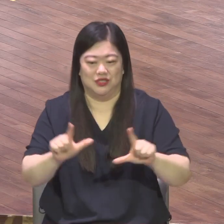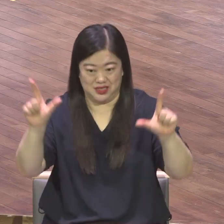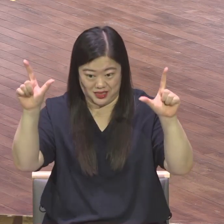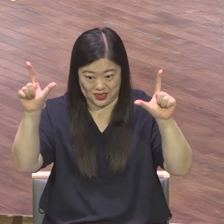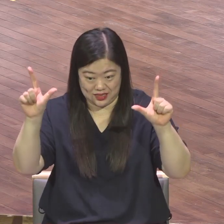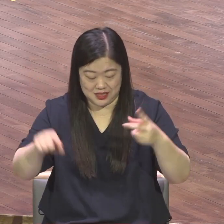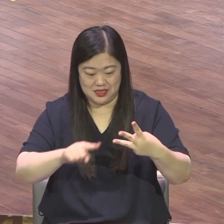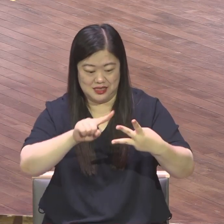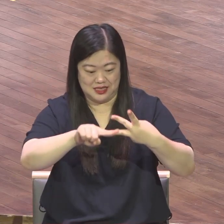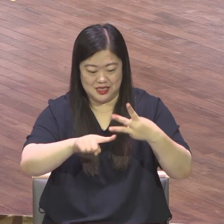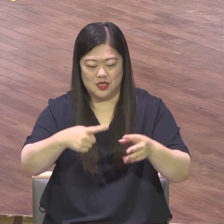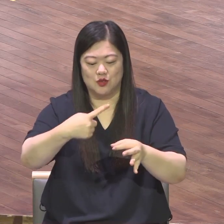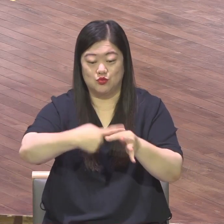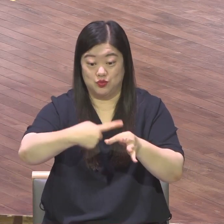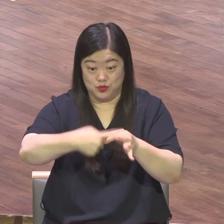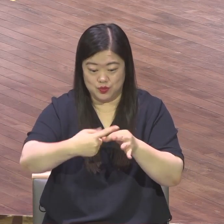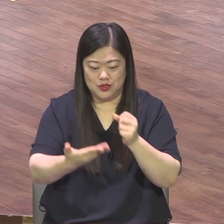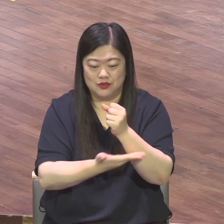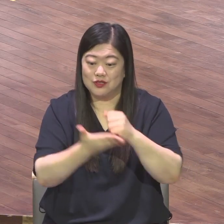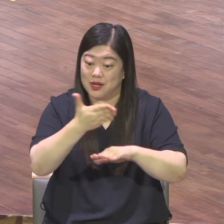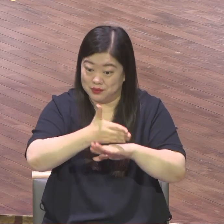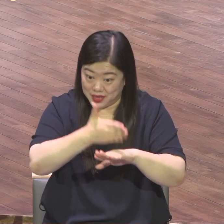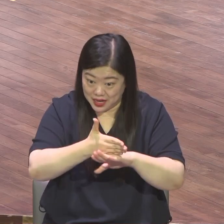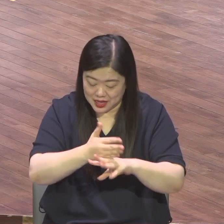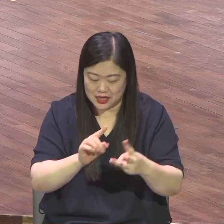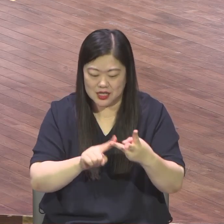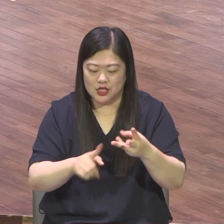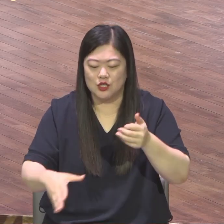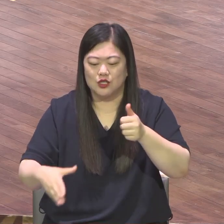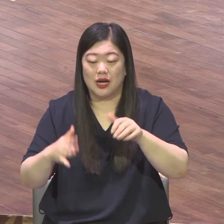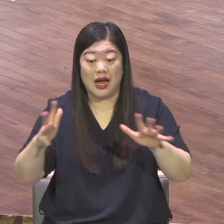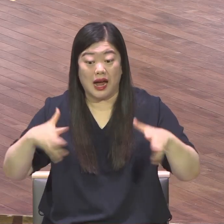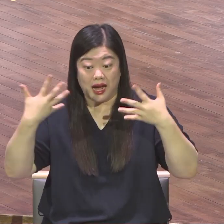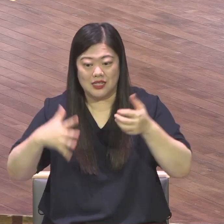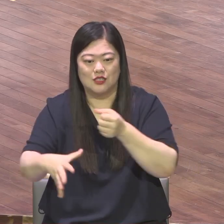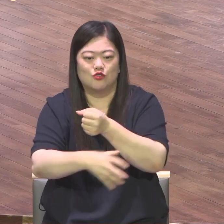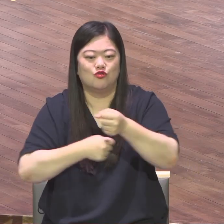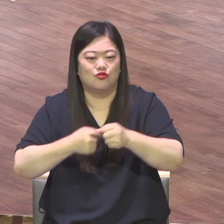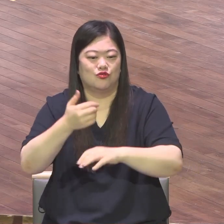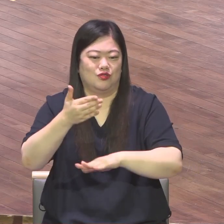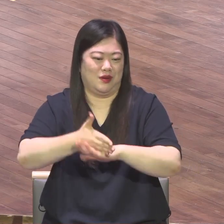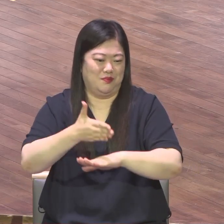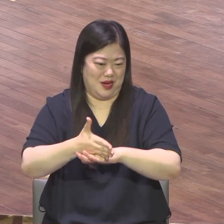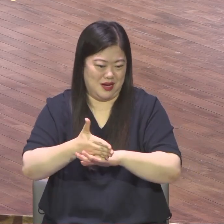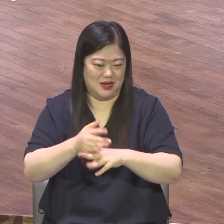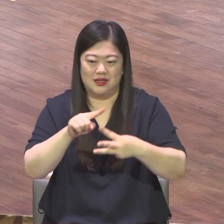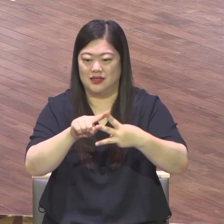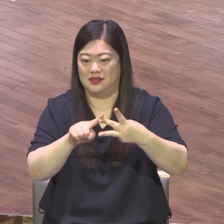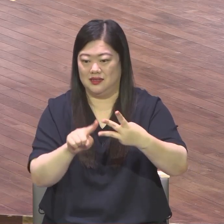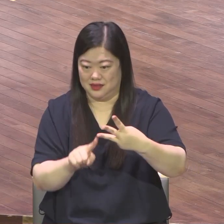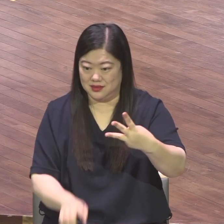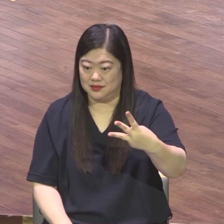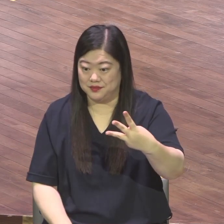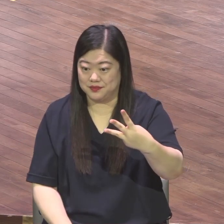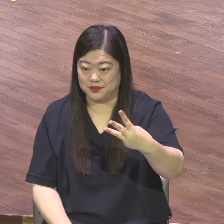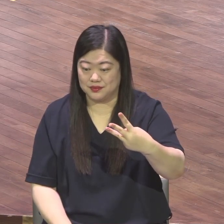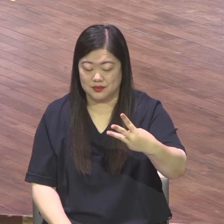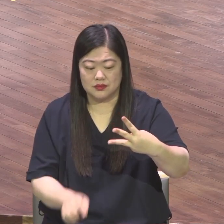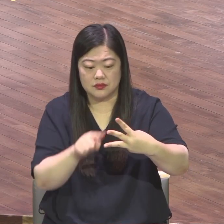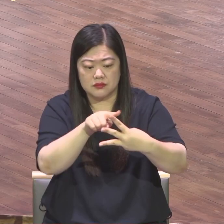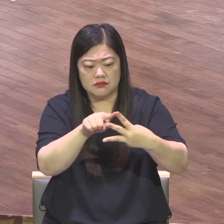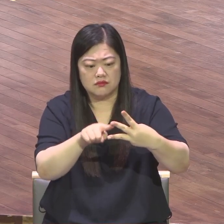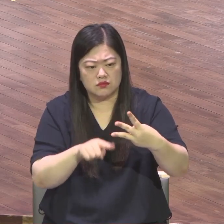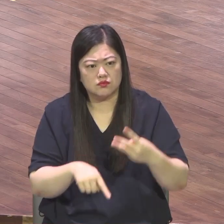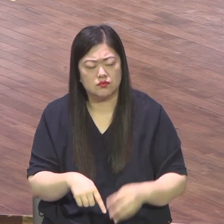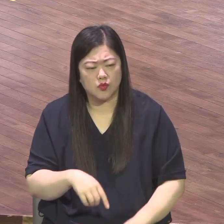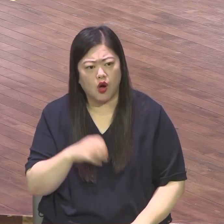절기 여기서 나온 거예요. 자, 특별히 이 세 절기는 중요한 영적 의미가 있습니다. 막연하게